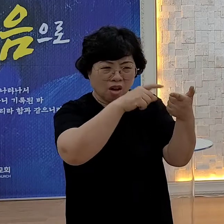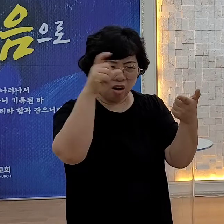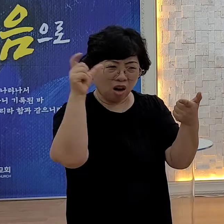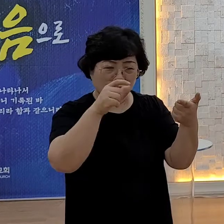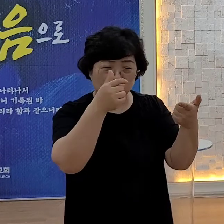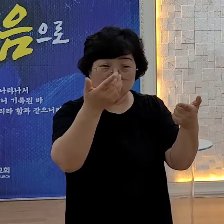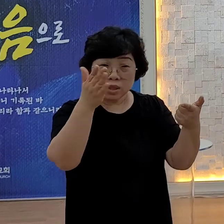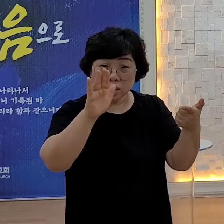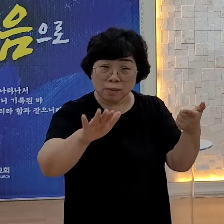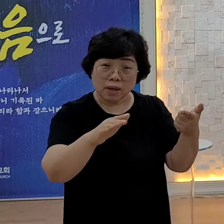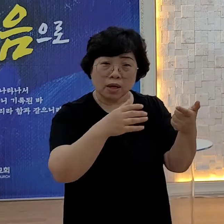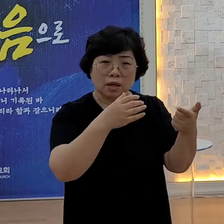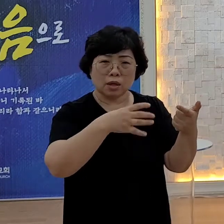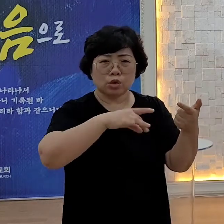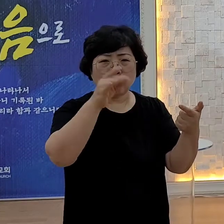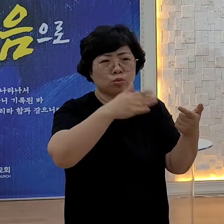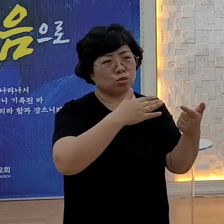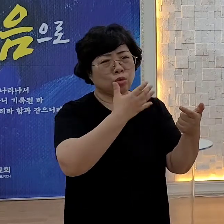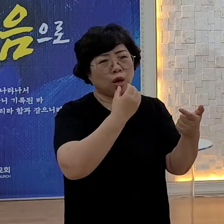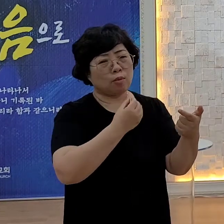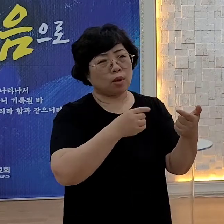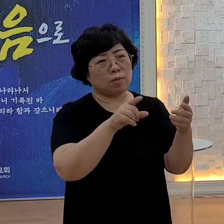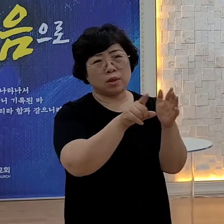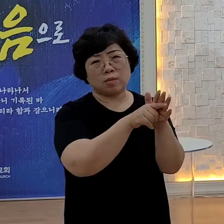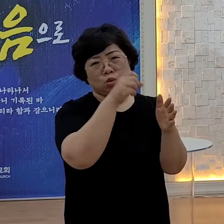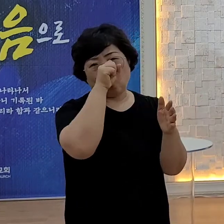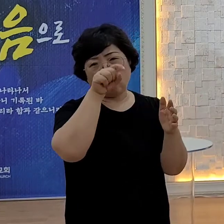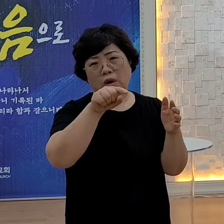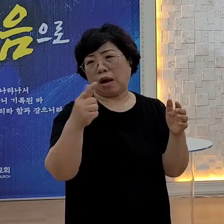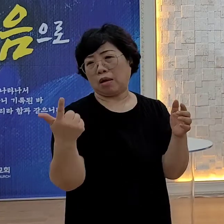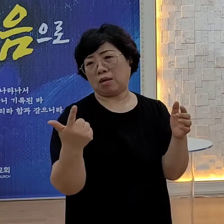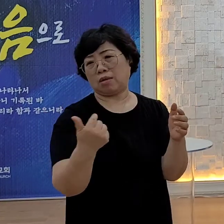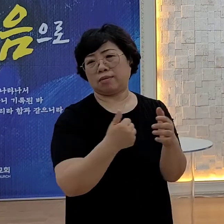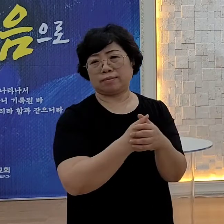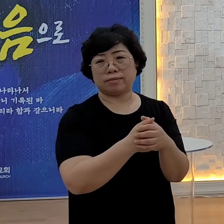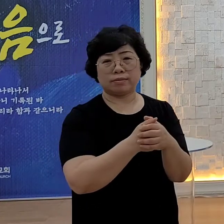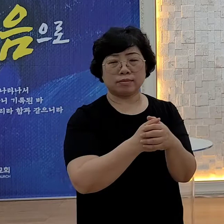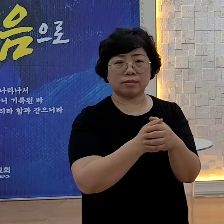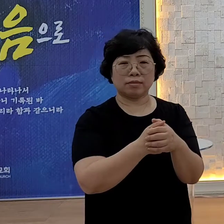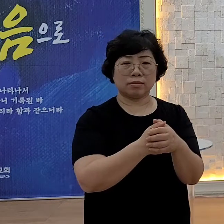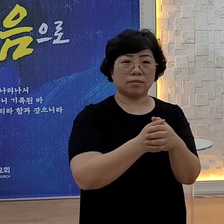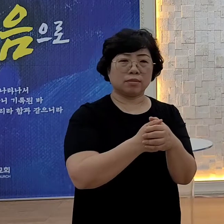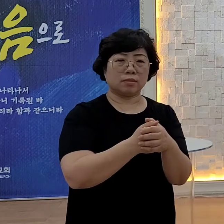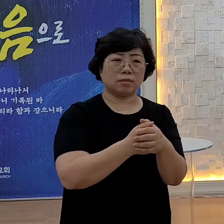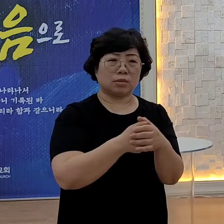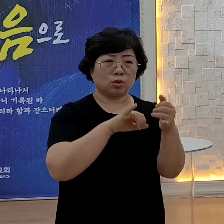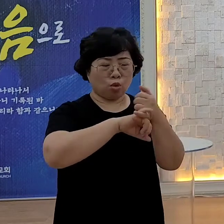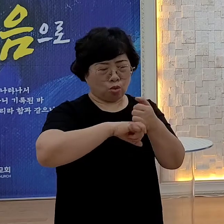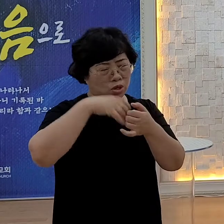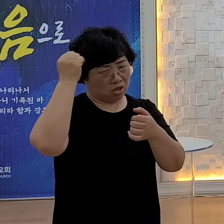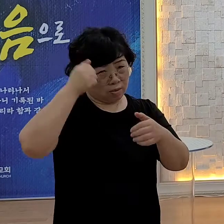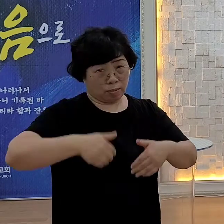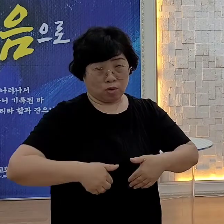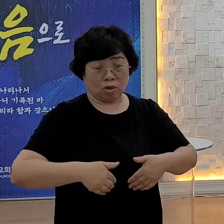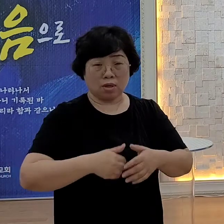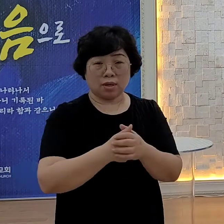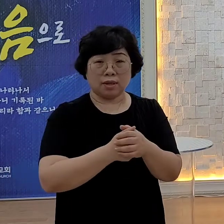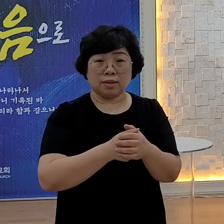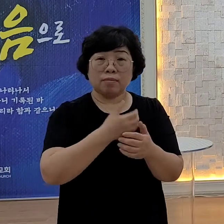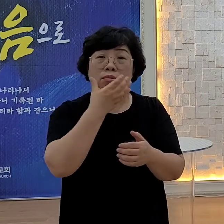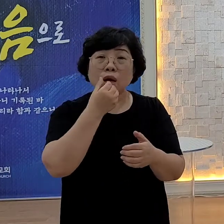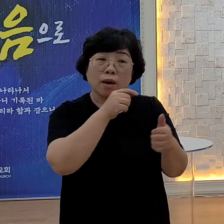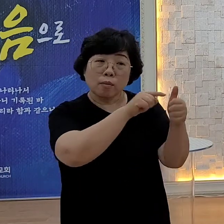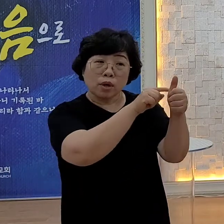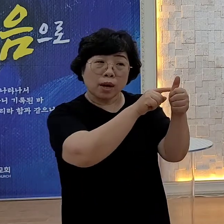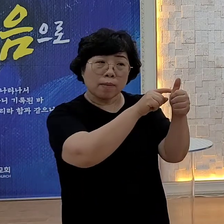사실은 아브라함이 탁월한 믿음만 있었던 것은 아니라는 거예요. 이걸 꼭 기억하셔야 된다. 이